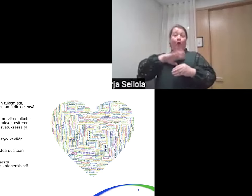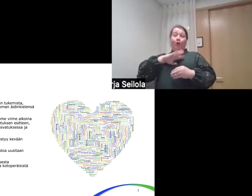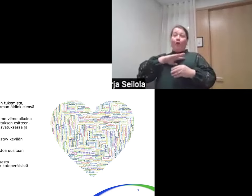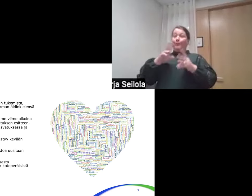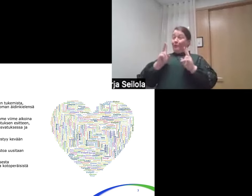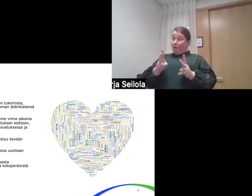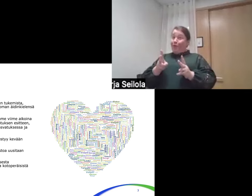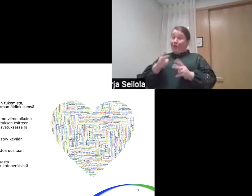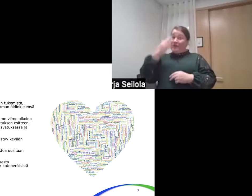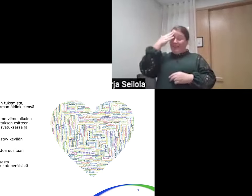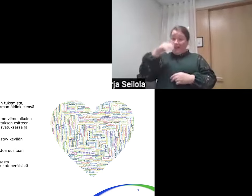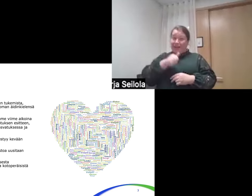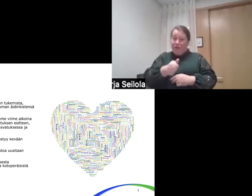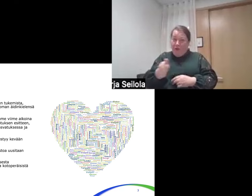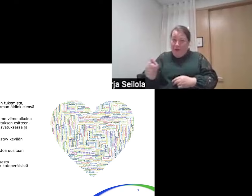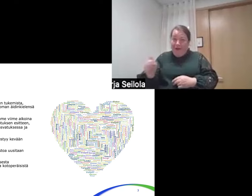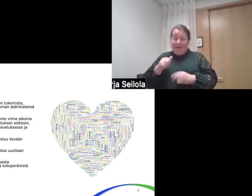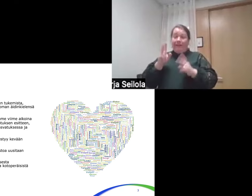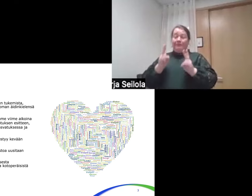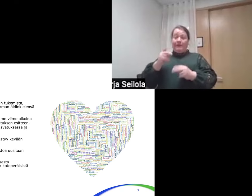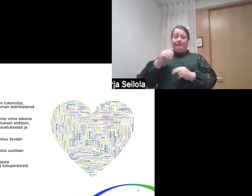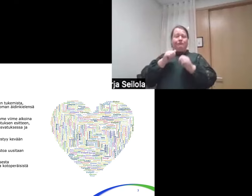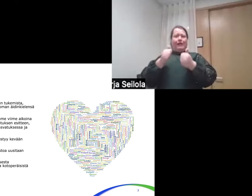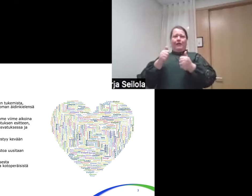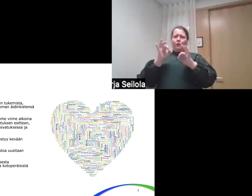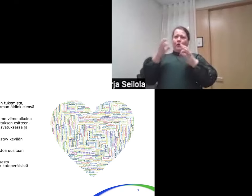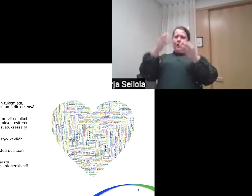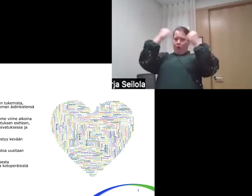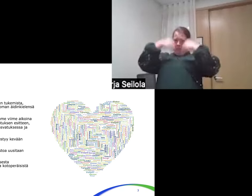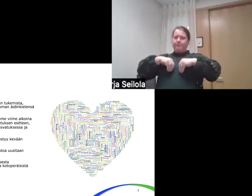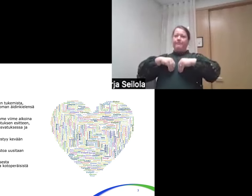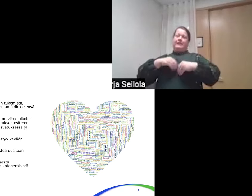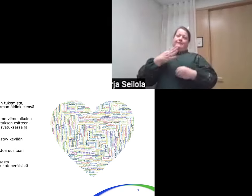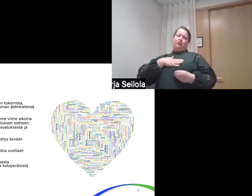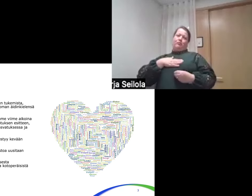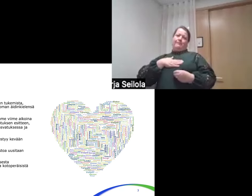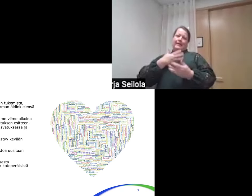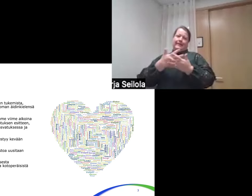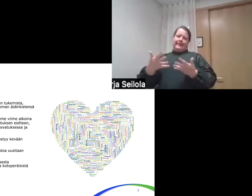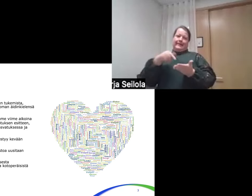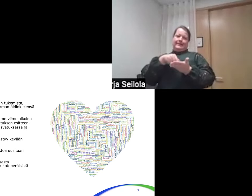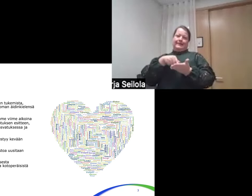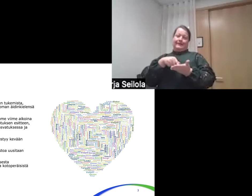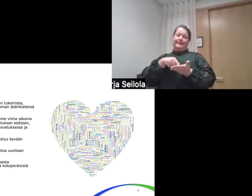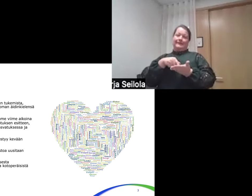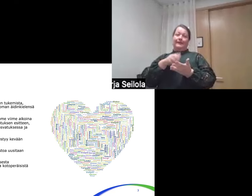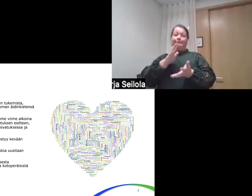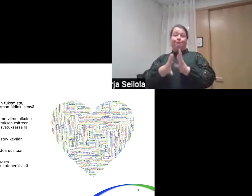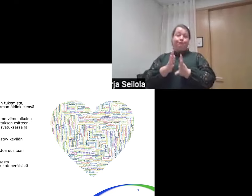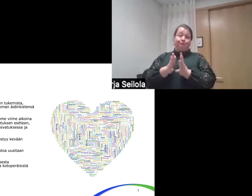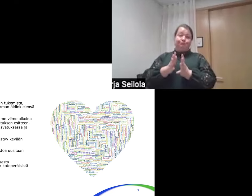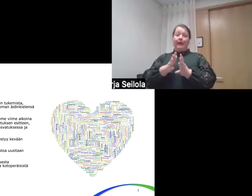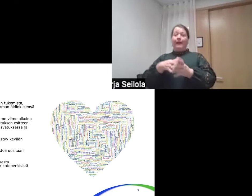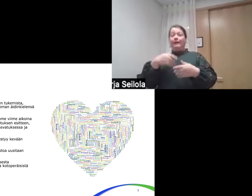erilaisia kieliä, kielet ovat yhdenvertaisia keskenään. Ja se, että jokainen